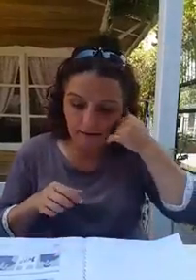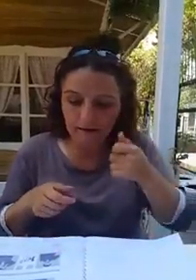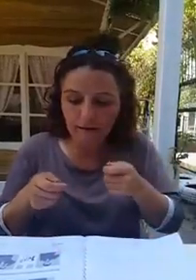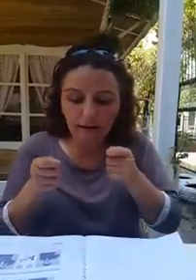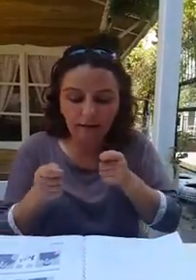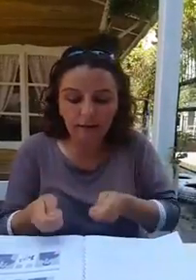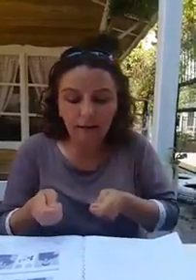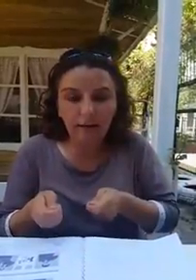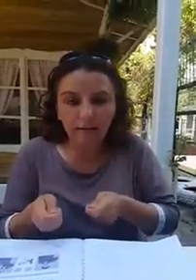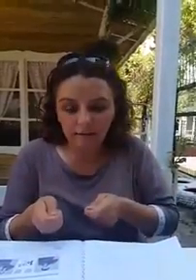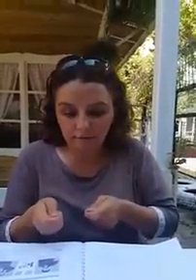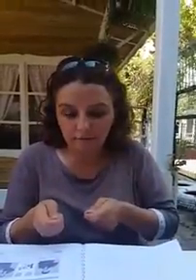santral,